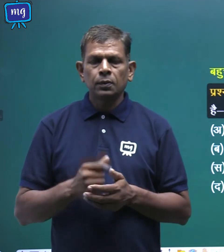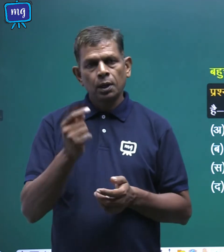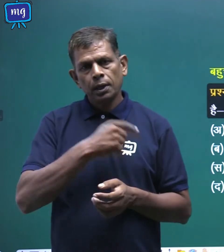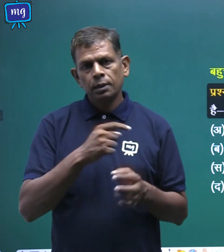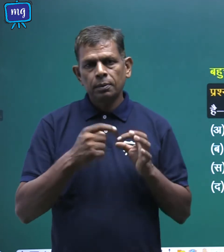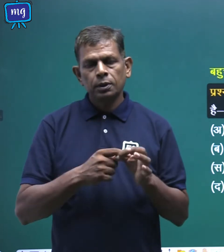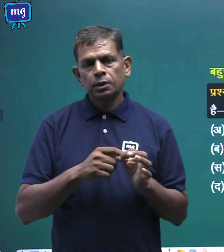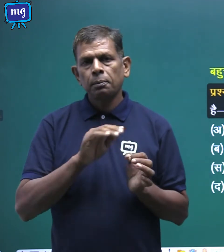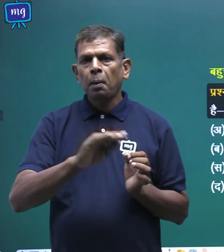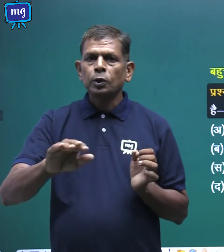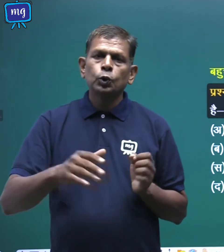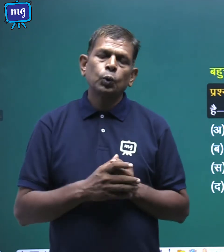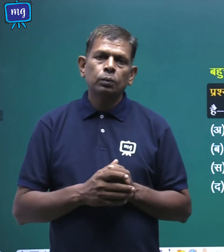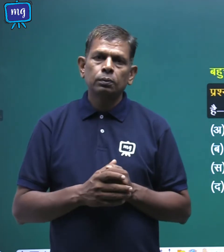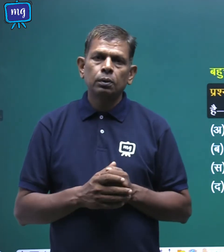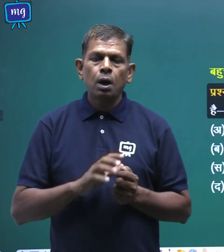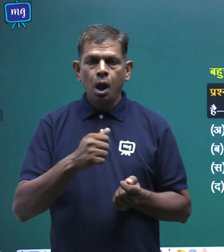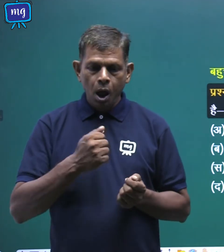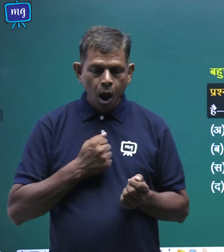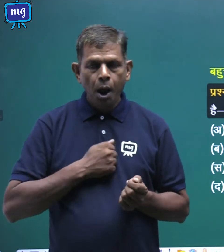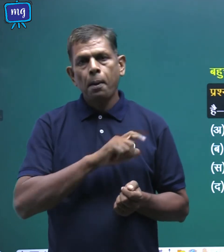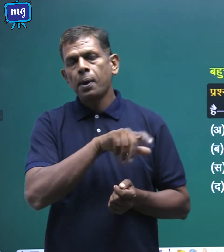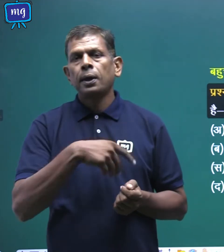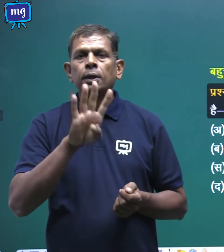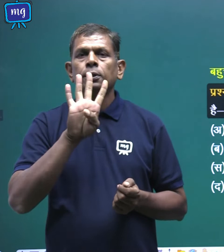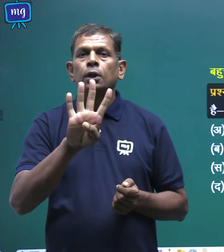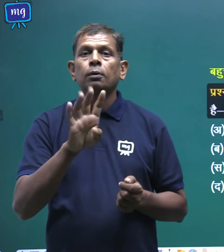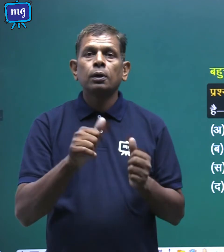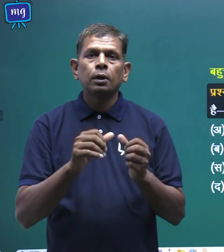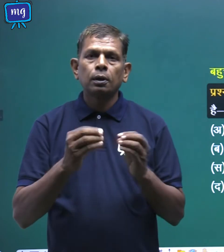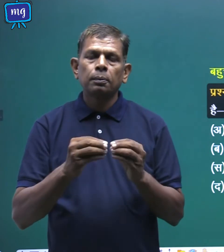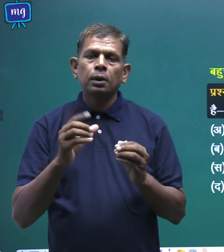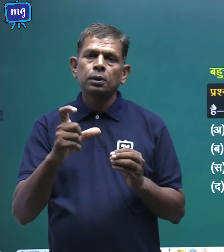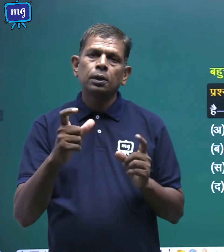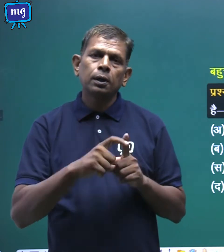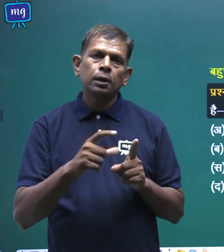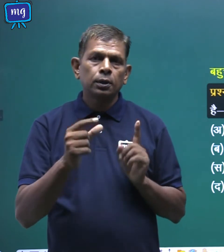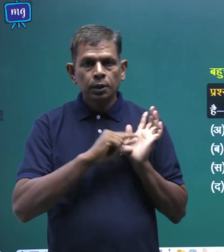इस प्रश्न में बच्चों हमें 4 विकल्प दिए गए हैं।